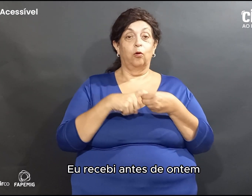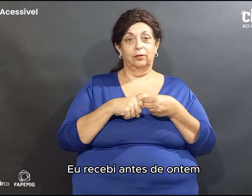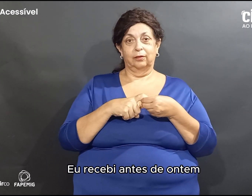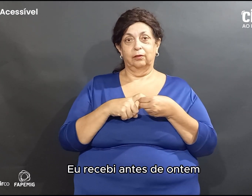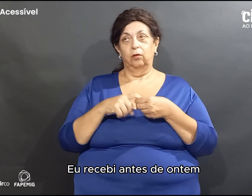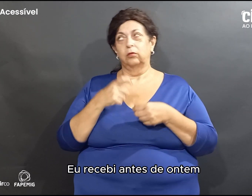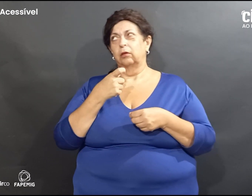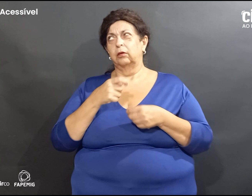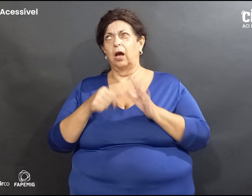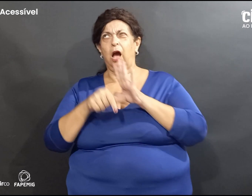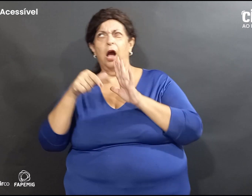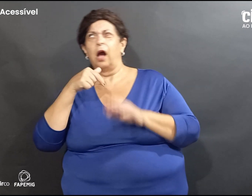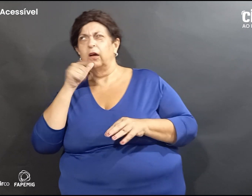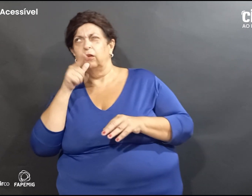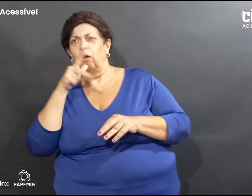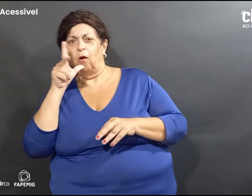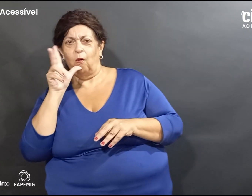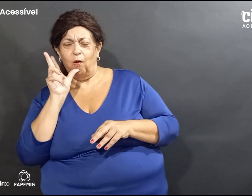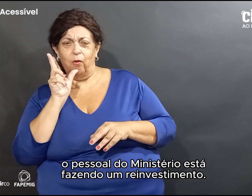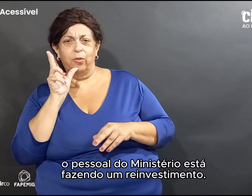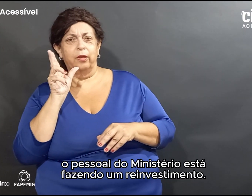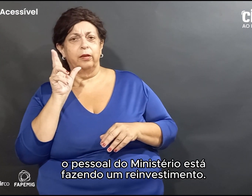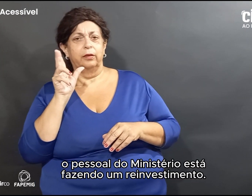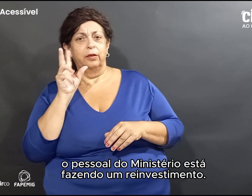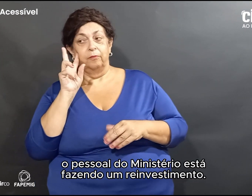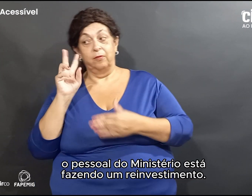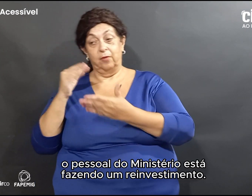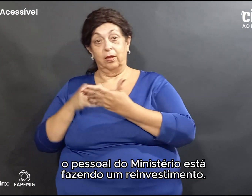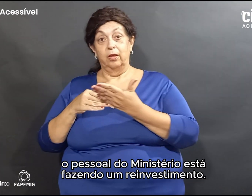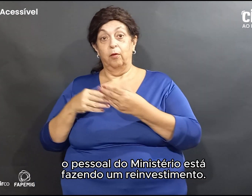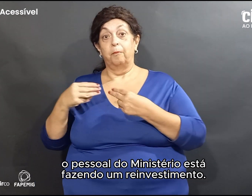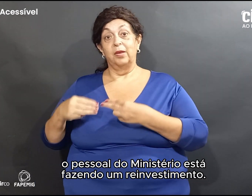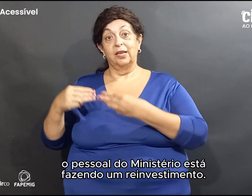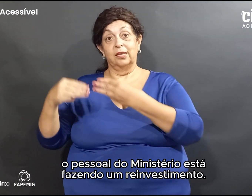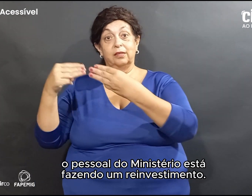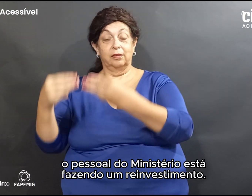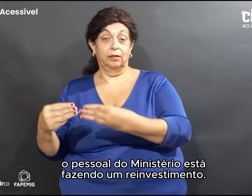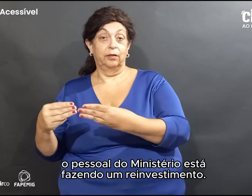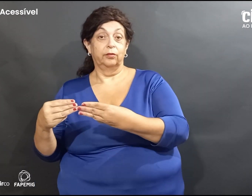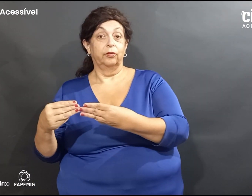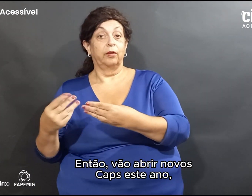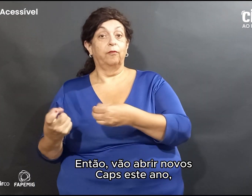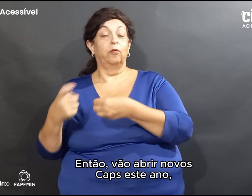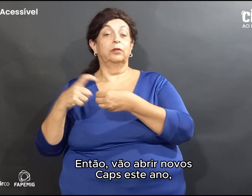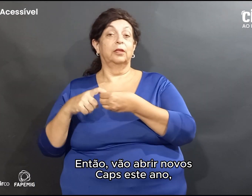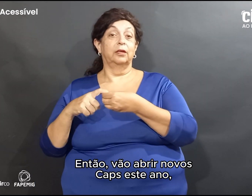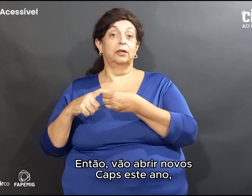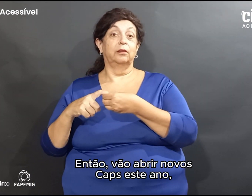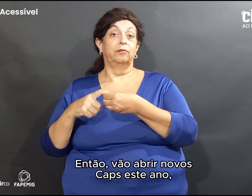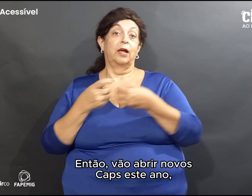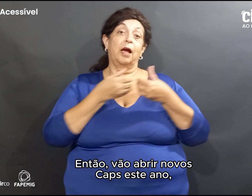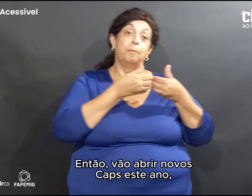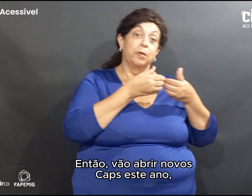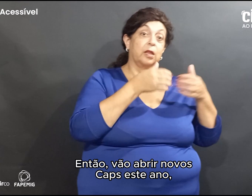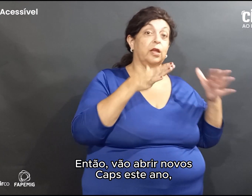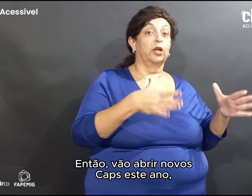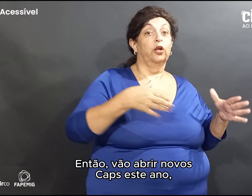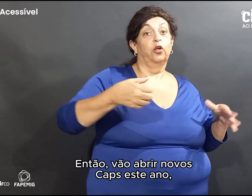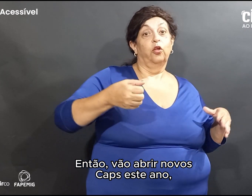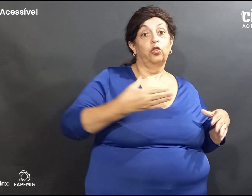de ontem, aí o pessoal do Ministério está fazendo um reinvestimento. Então vão abrir novos CAPs esse ano,